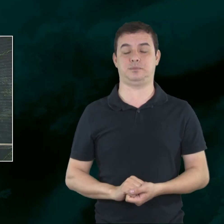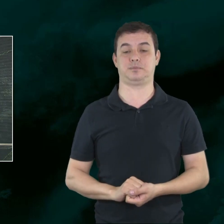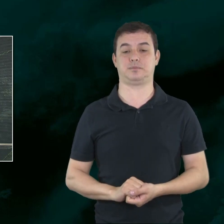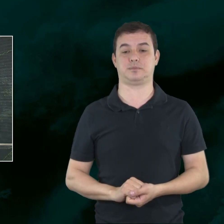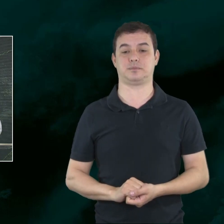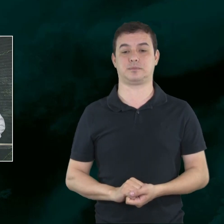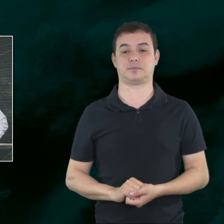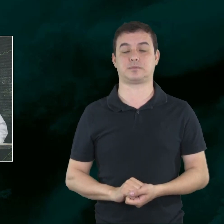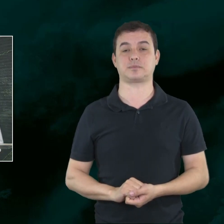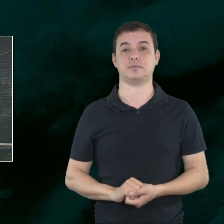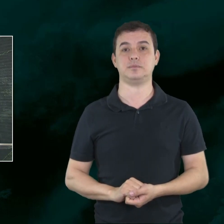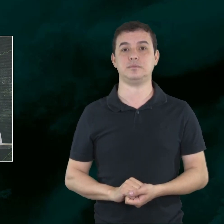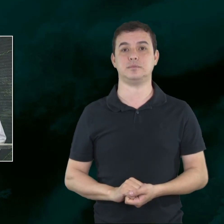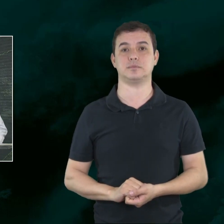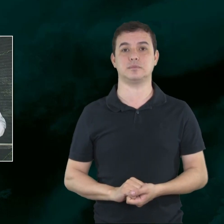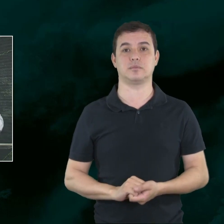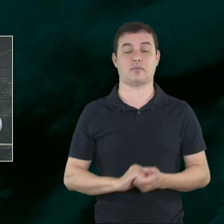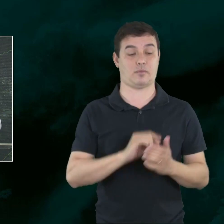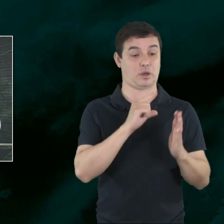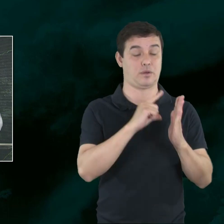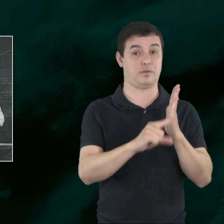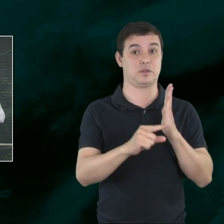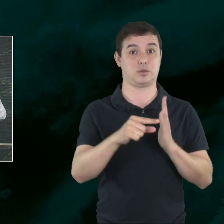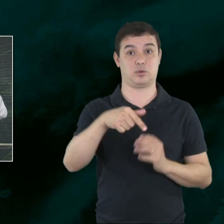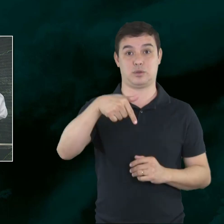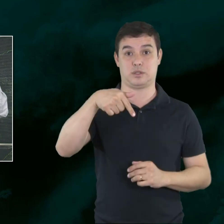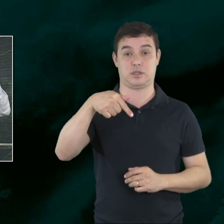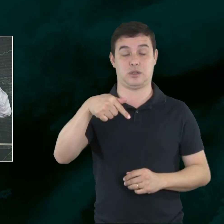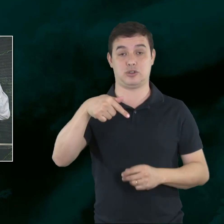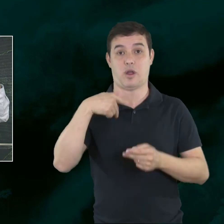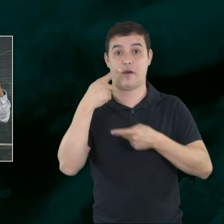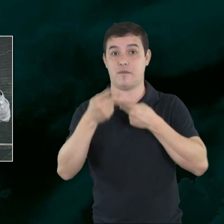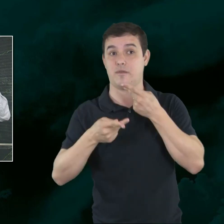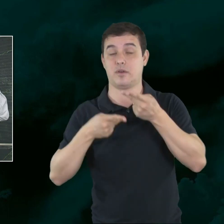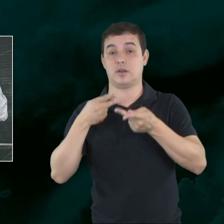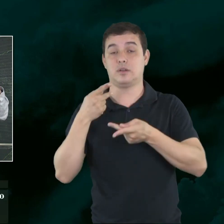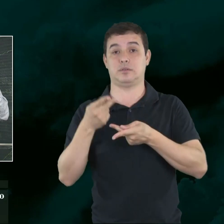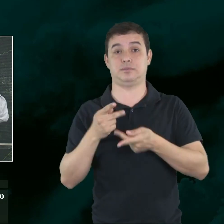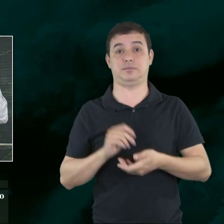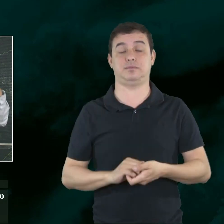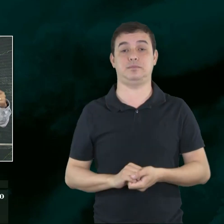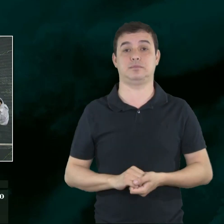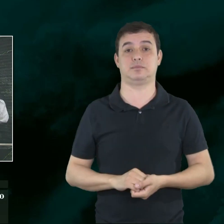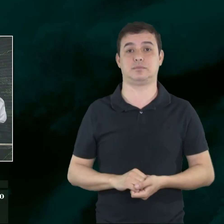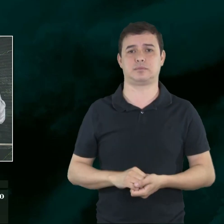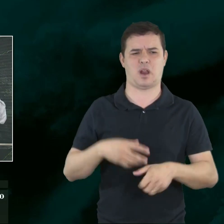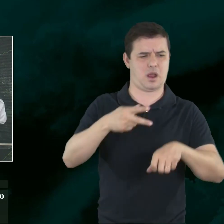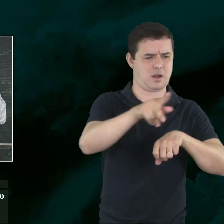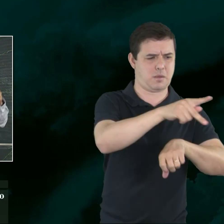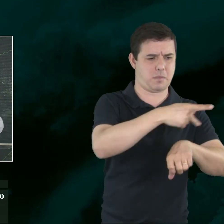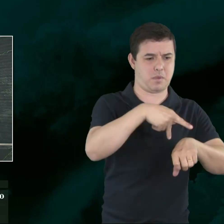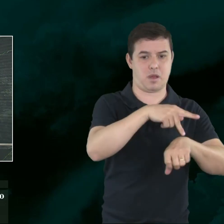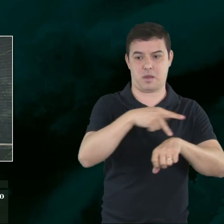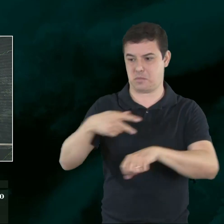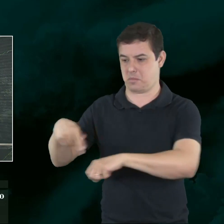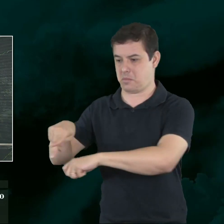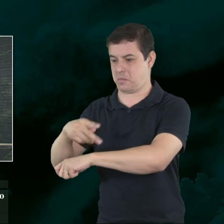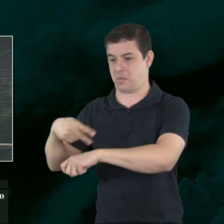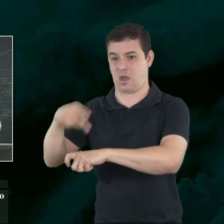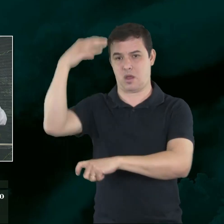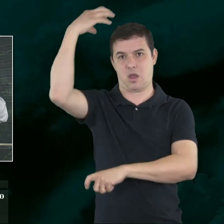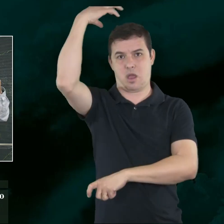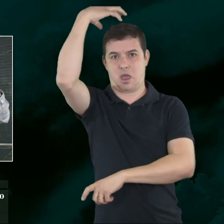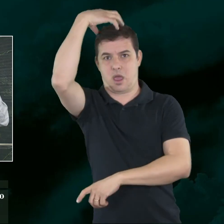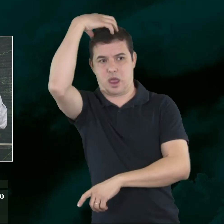Você sabe que no versículo 7, ali diz: porquanto se levantará nação contra nação, reino contra reino, e